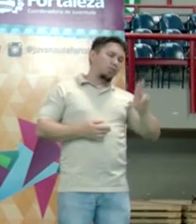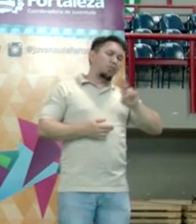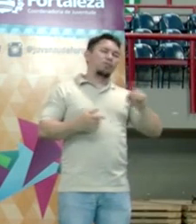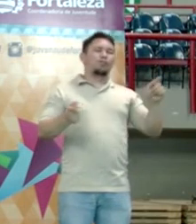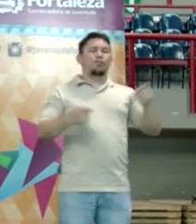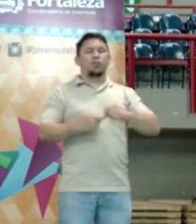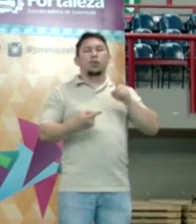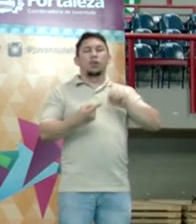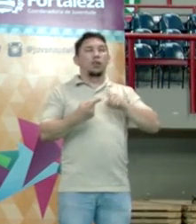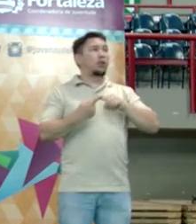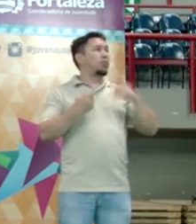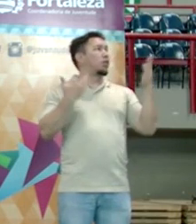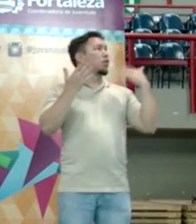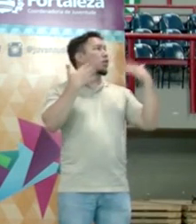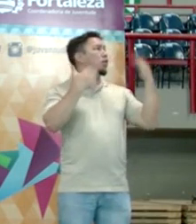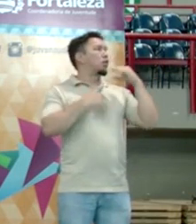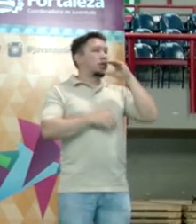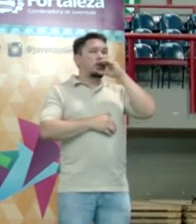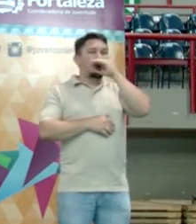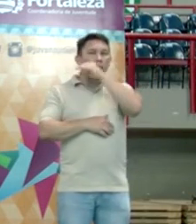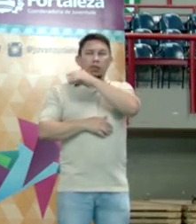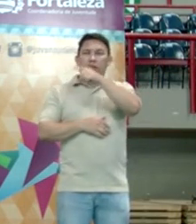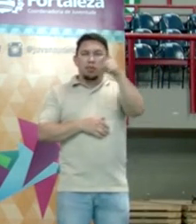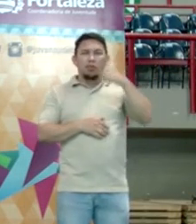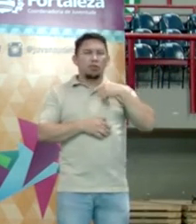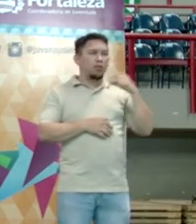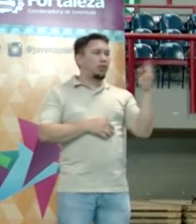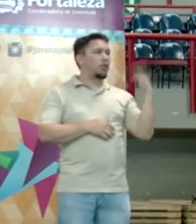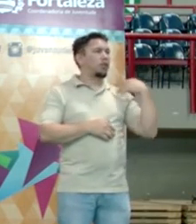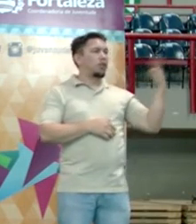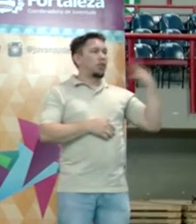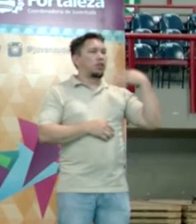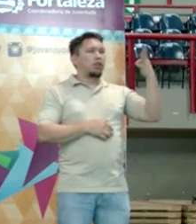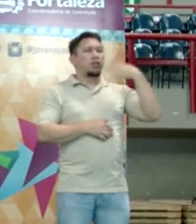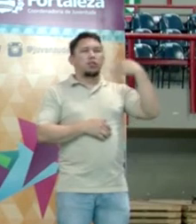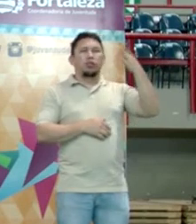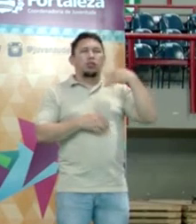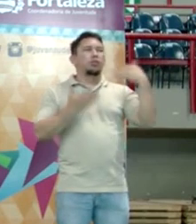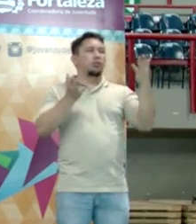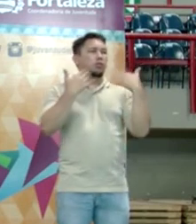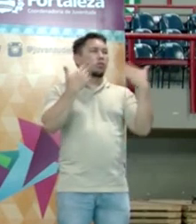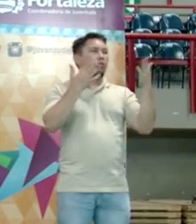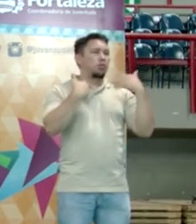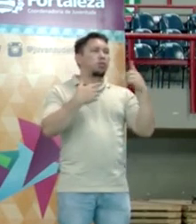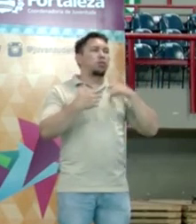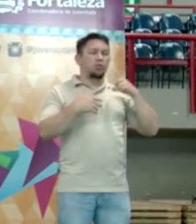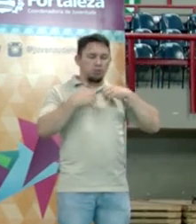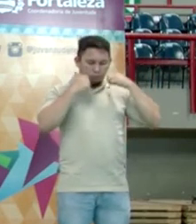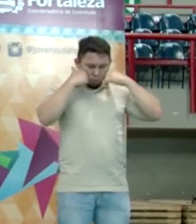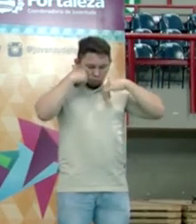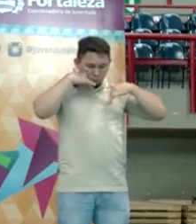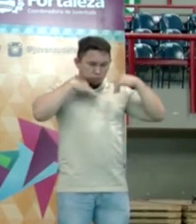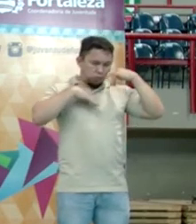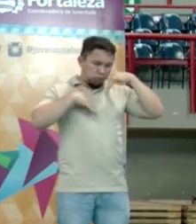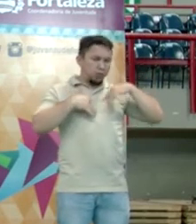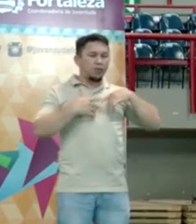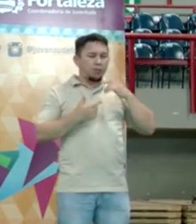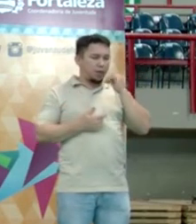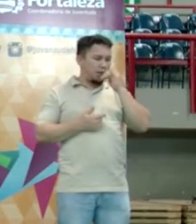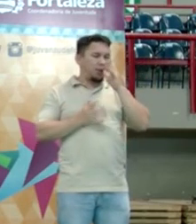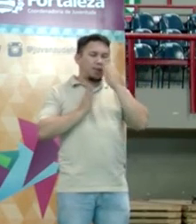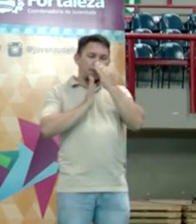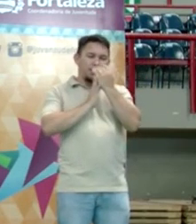que, o calor também, que eu estou vendo alguém se abanando aí, também está fazendo o quê? Você está perdendo energia